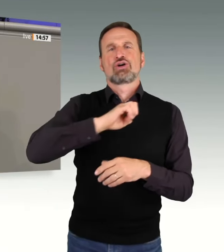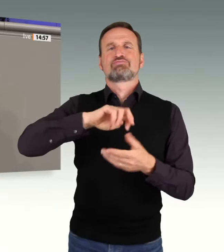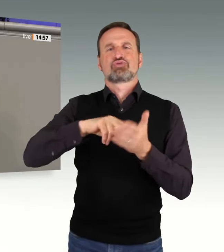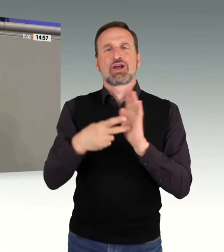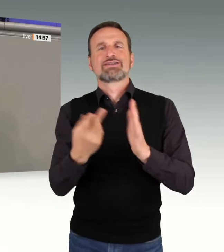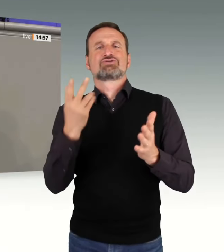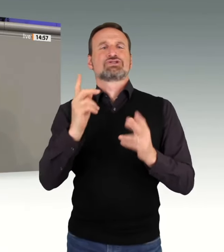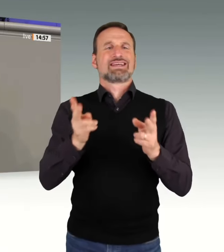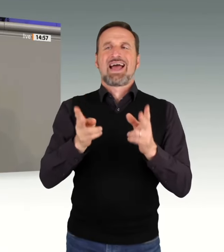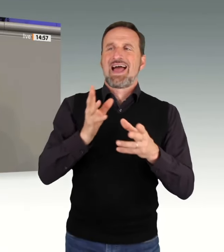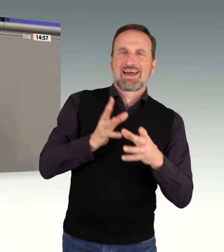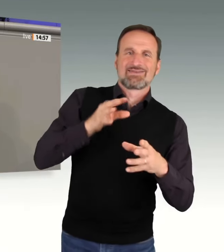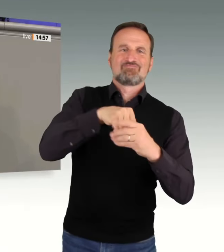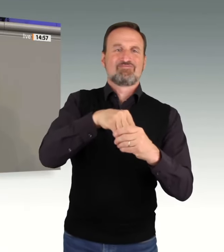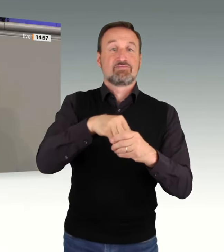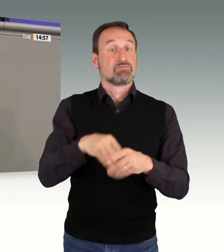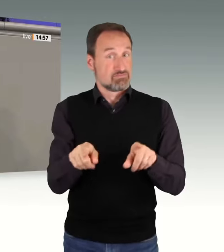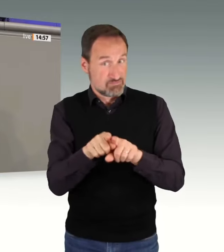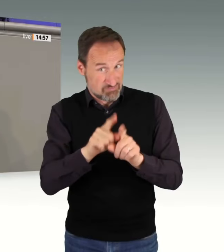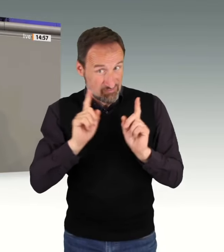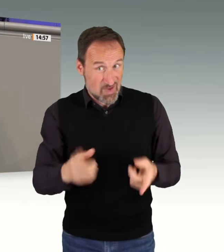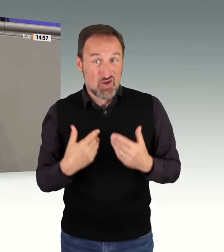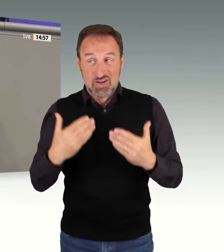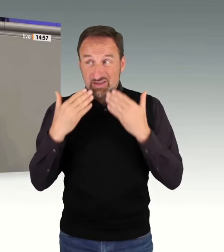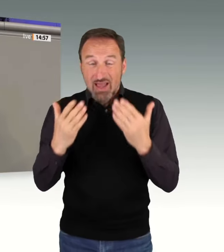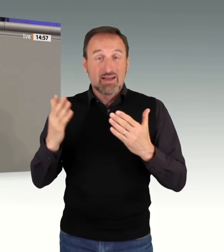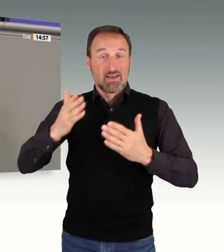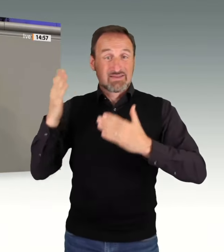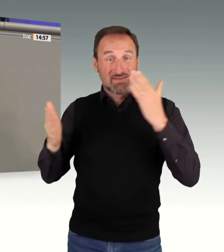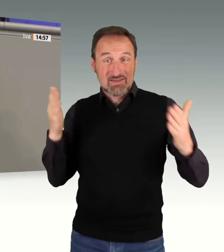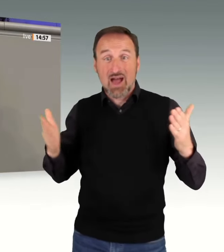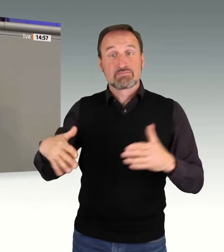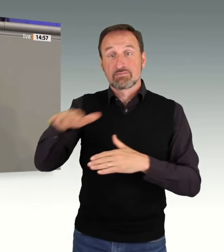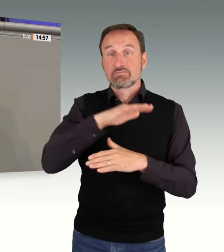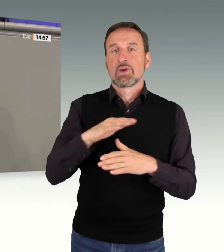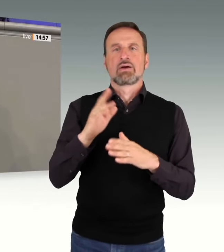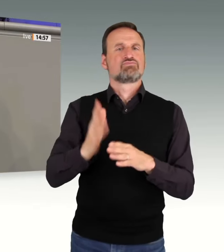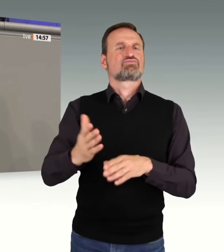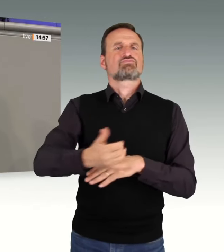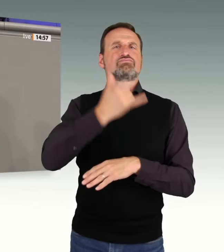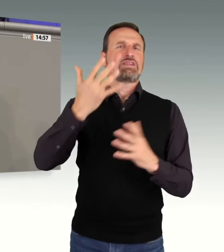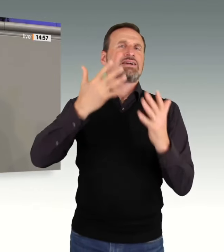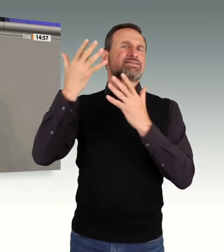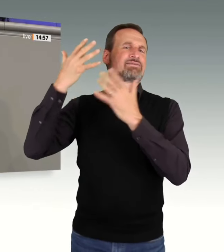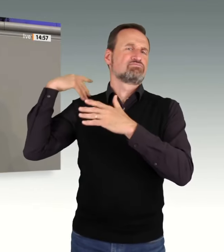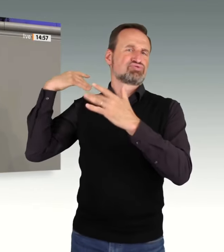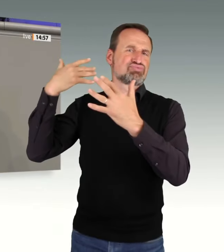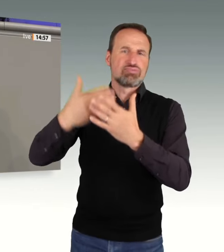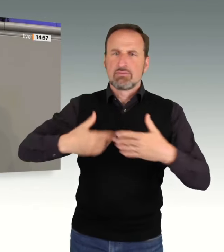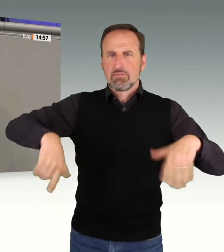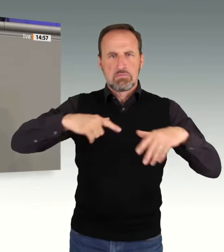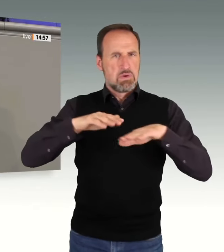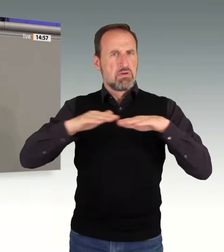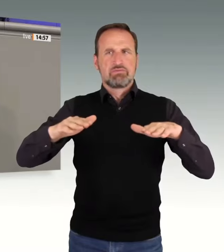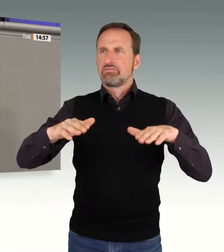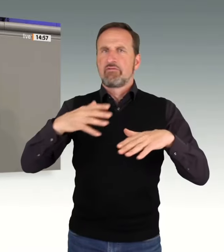wir die richtige Antwort finden. Wir werden die Beendigung dieses Krieges